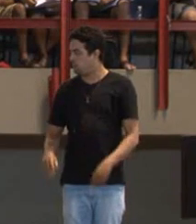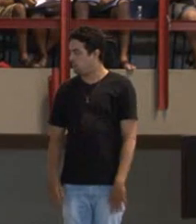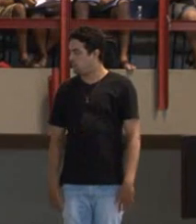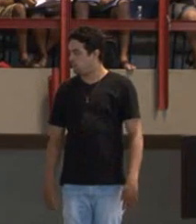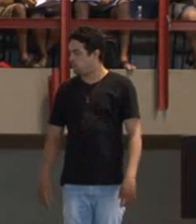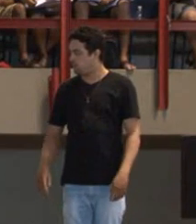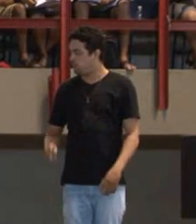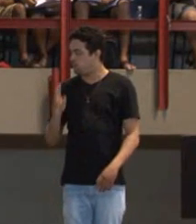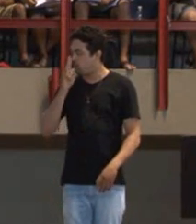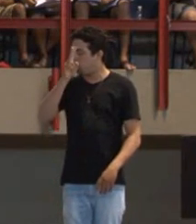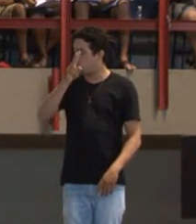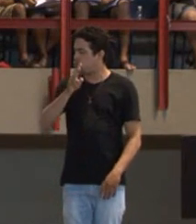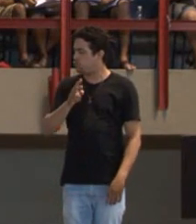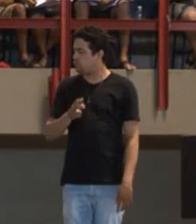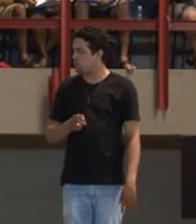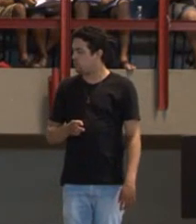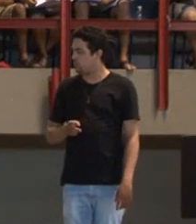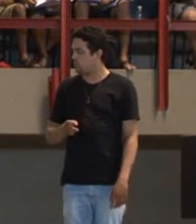Voltagem.